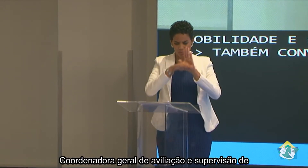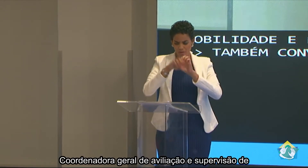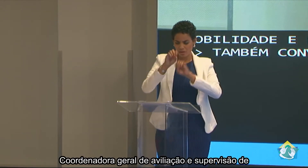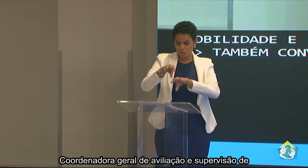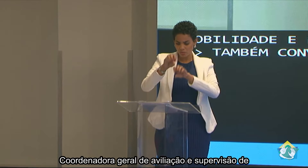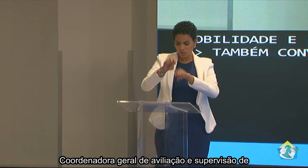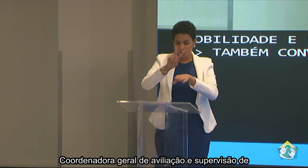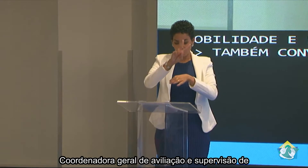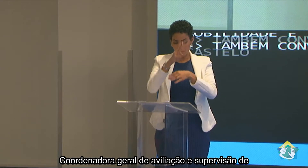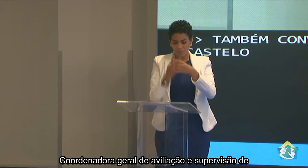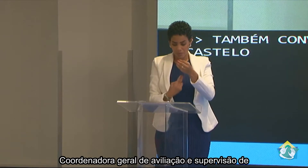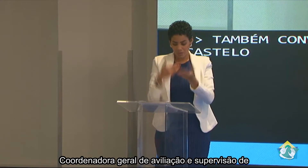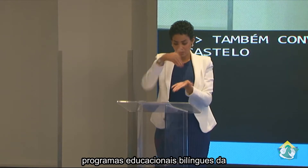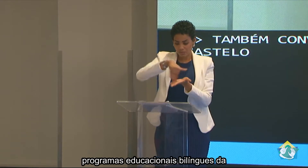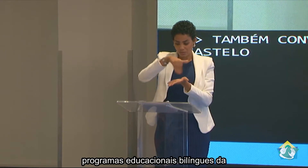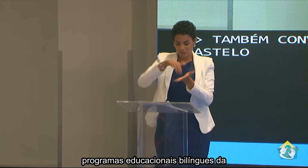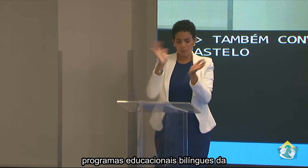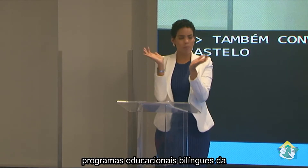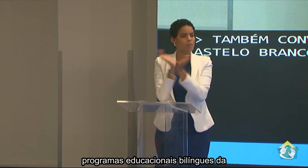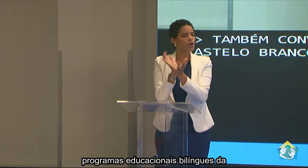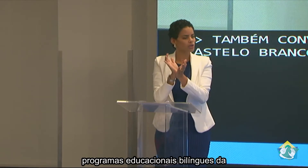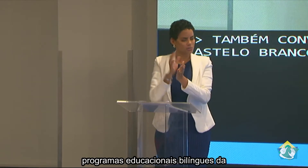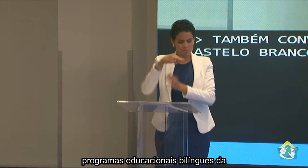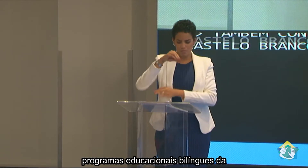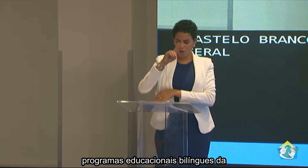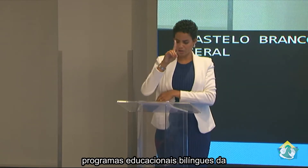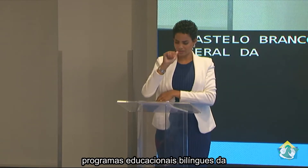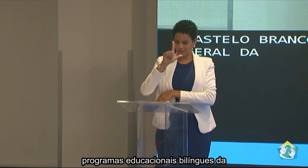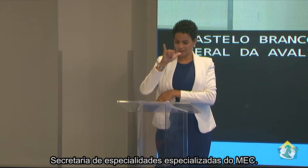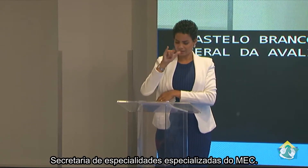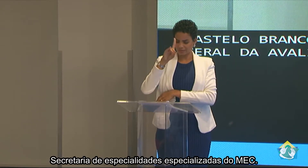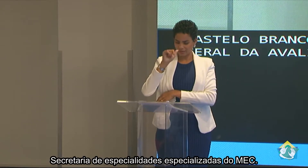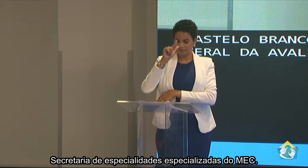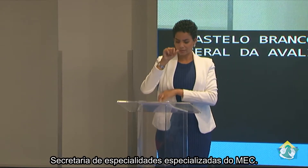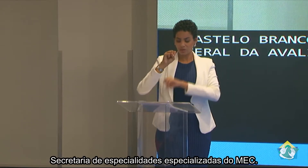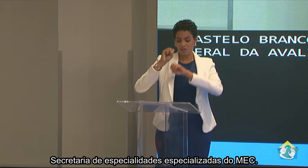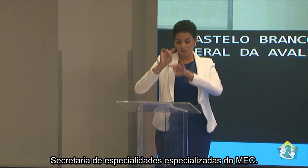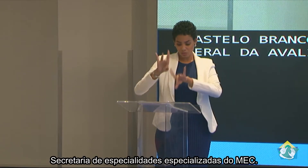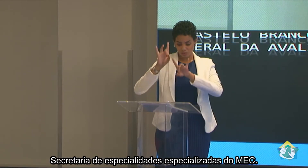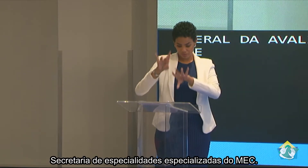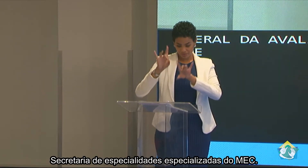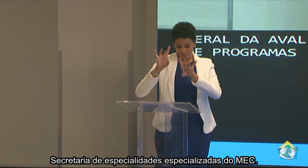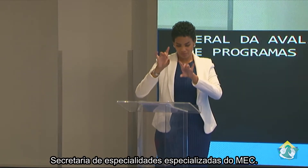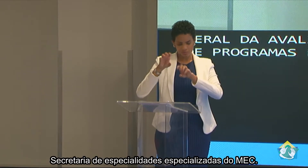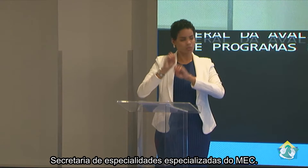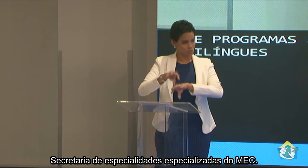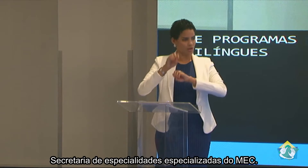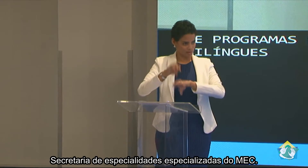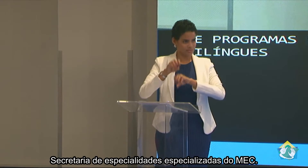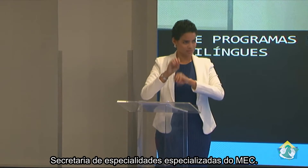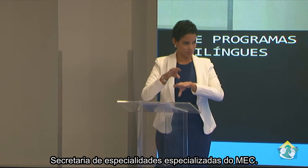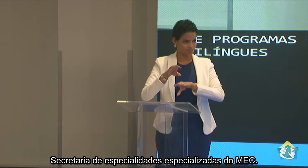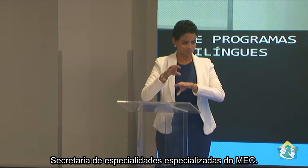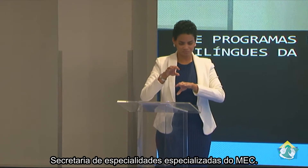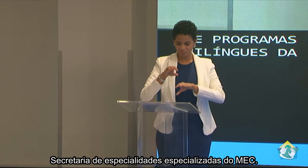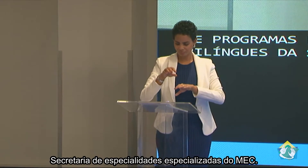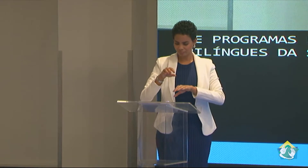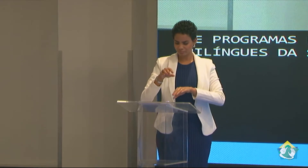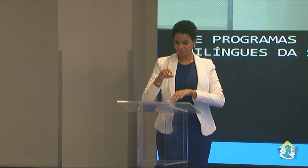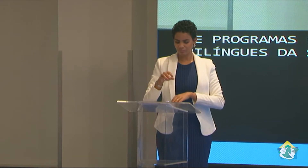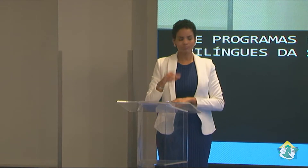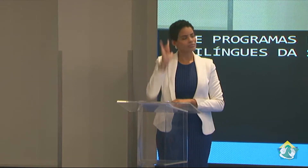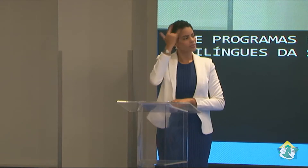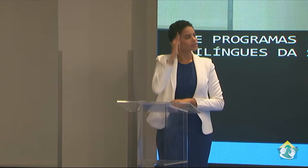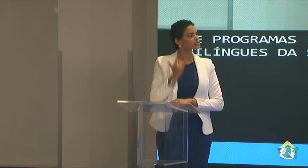coordenadora-geral da Avaliação e Supervisão de Programas Educacionais Bilíngues da Secretaria de Modalidades Especializadas, do MEC.